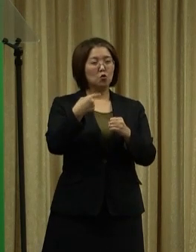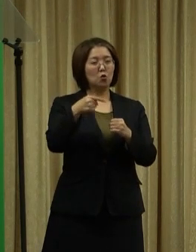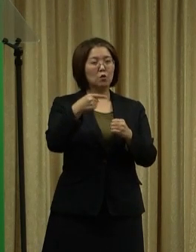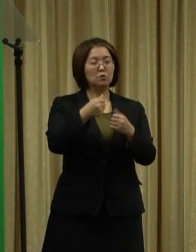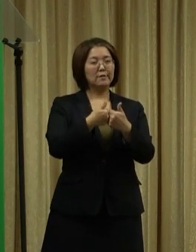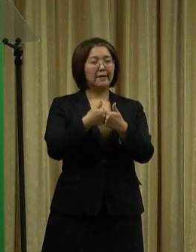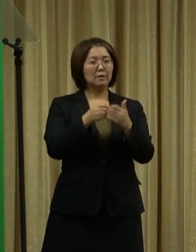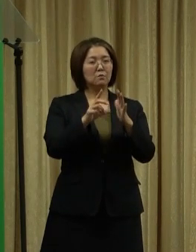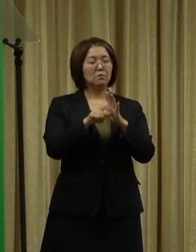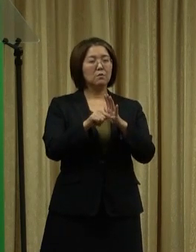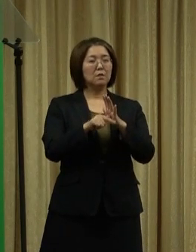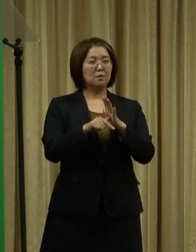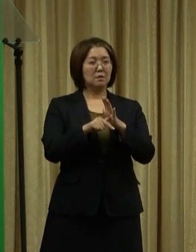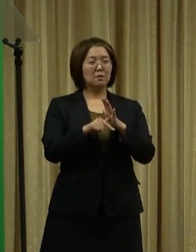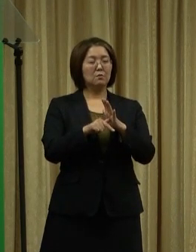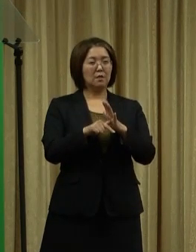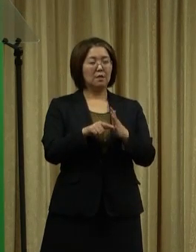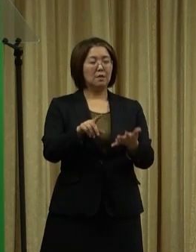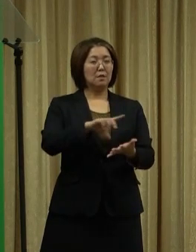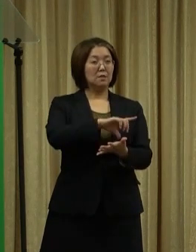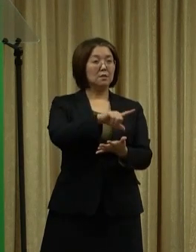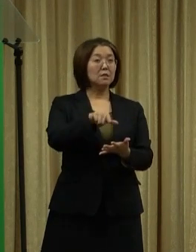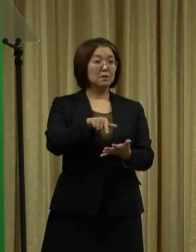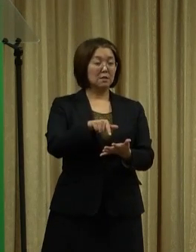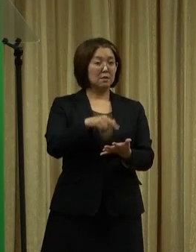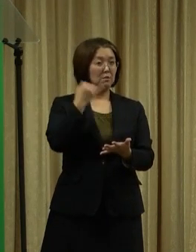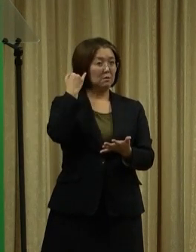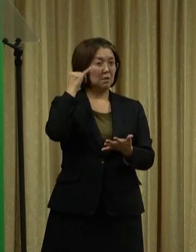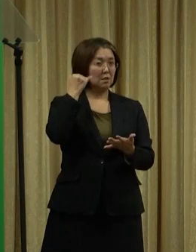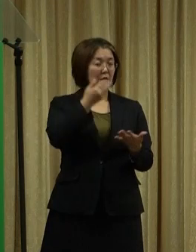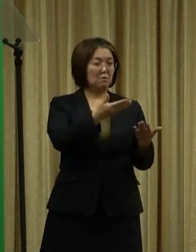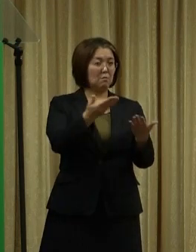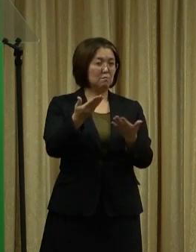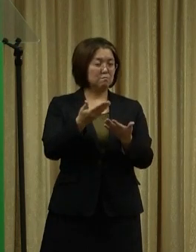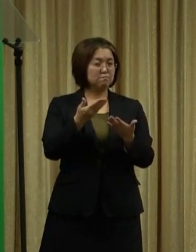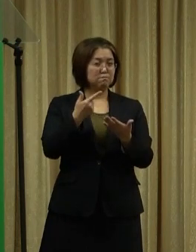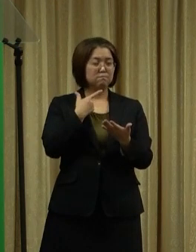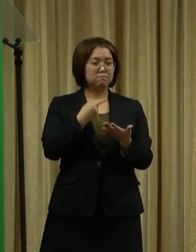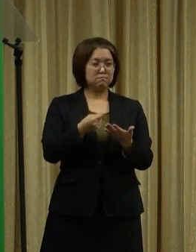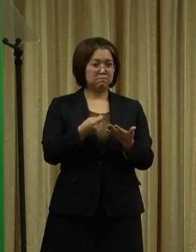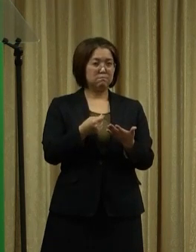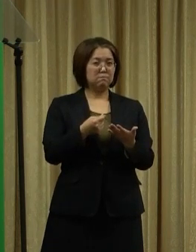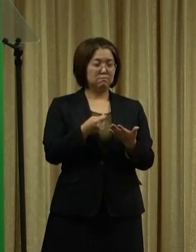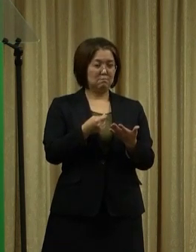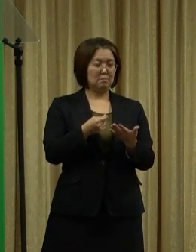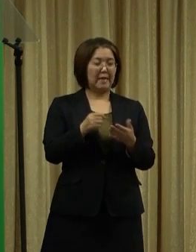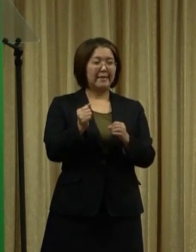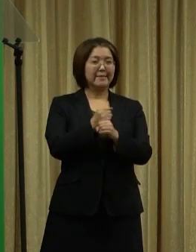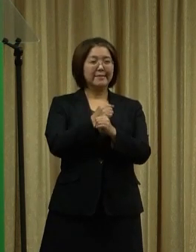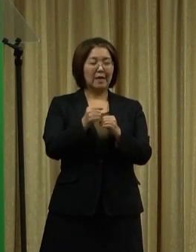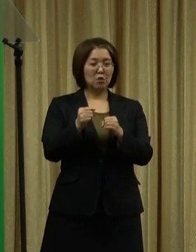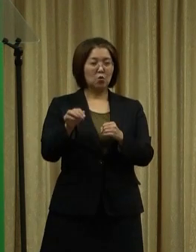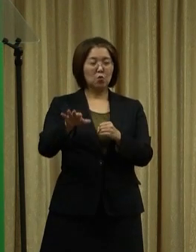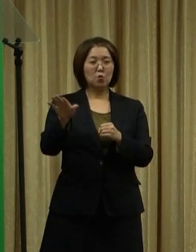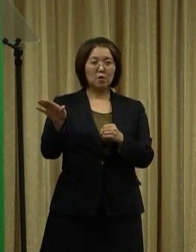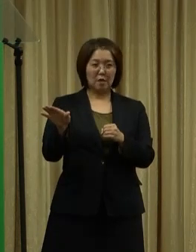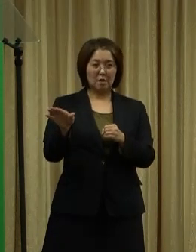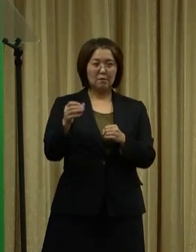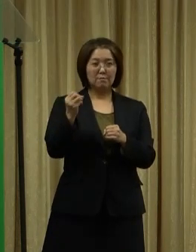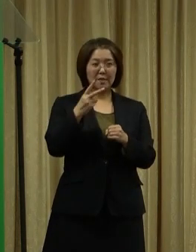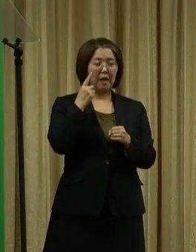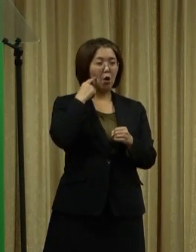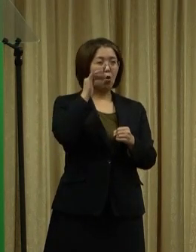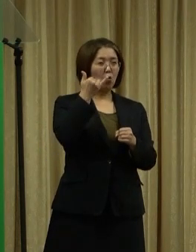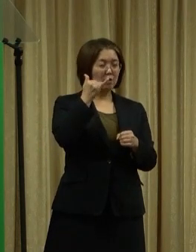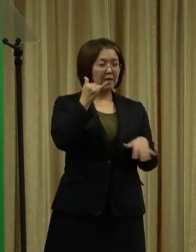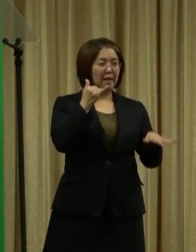に、地域にもっと地域のご意見を聞いていきたいと思いますし、また産業界のご意見、あるいは保護者の